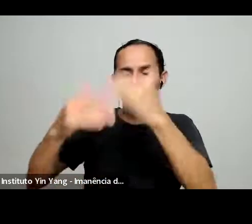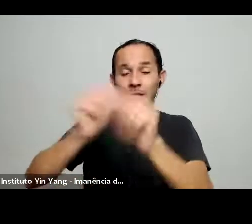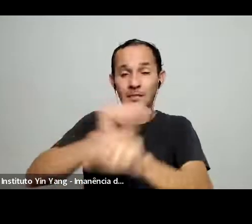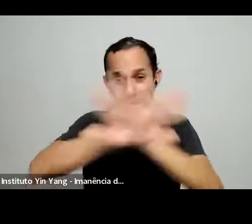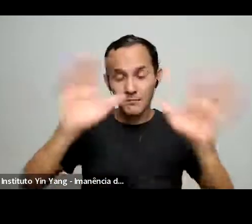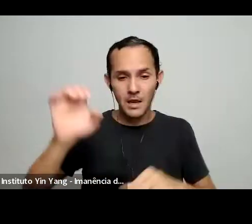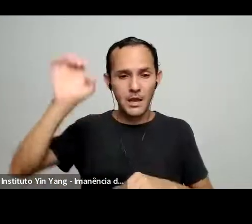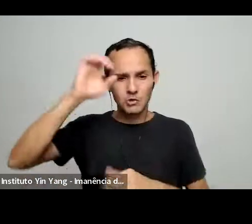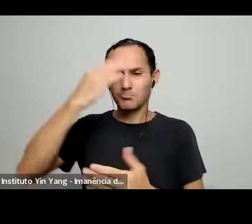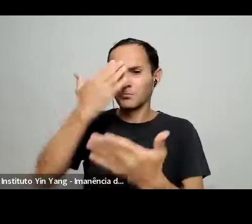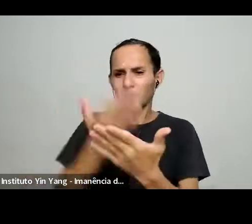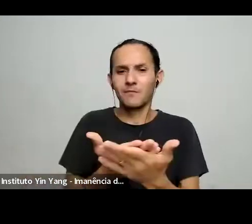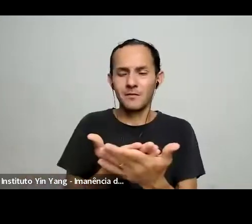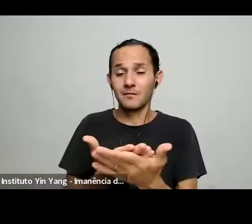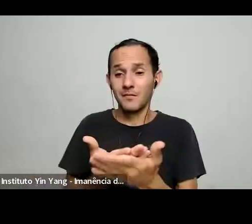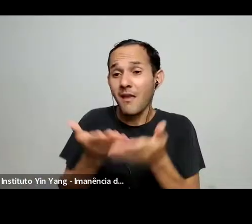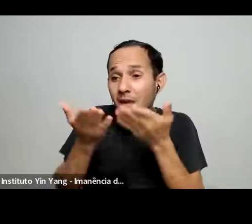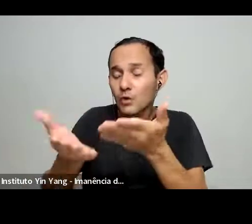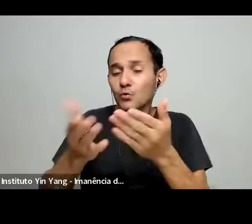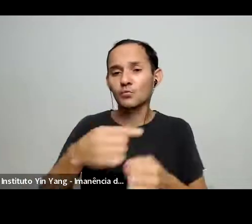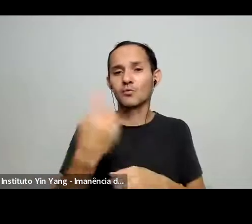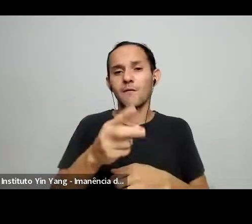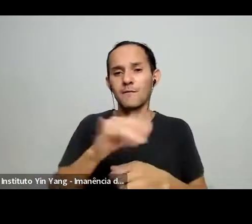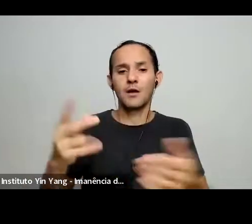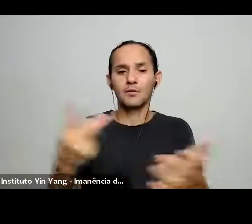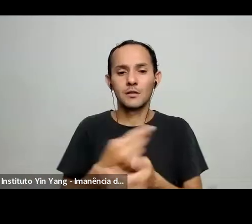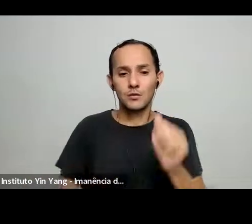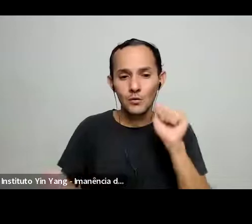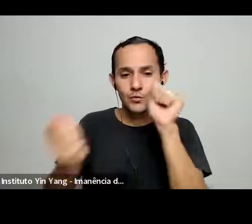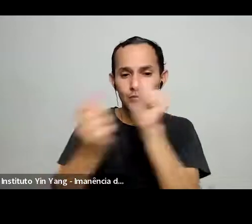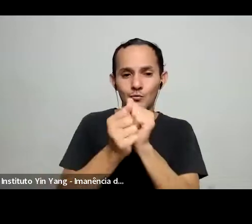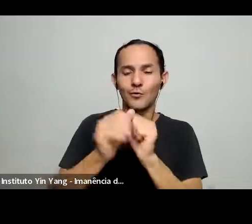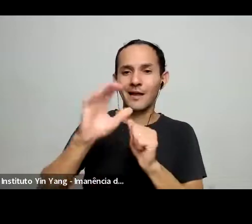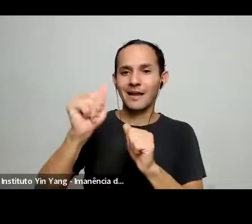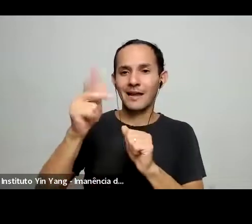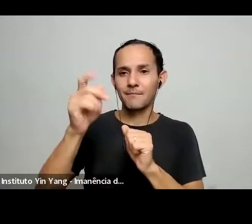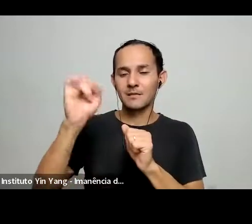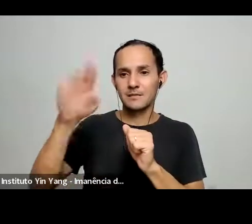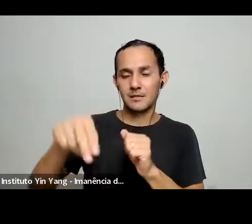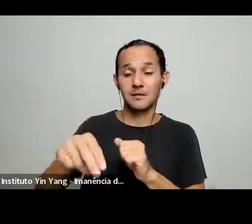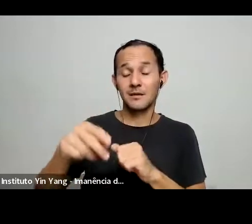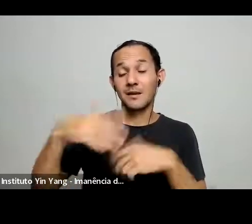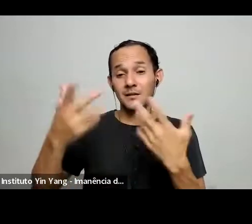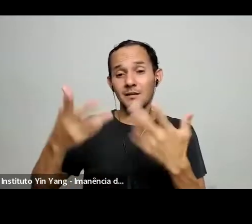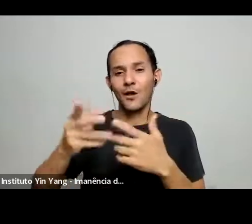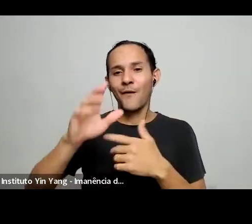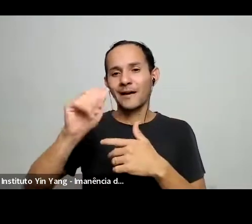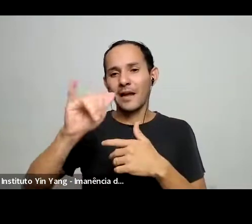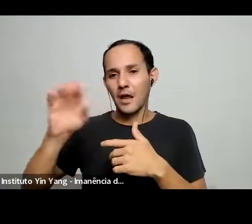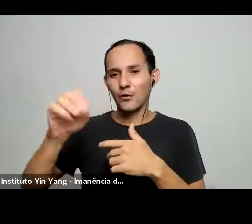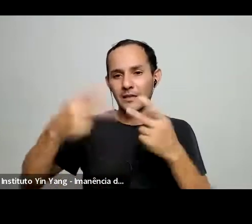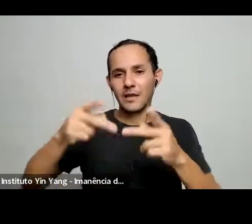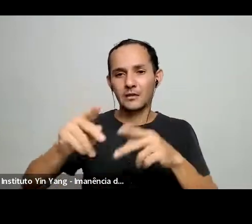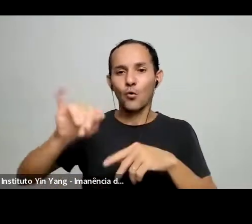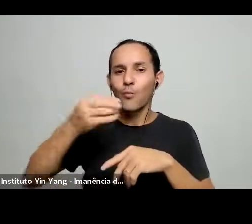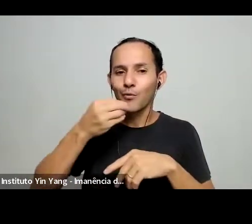ético, confiável. É isso que nós vamos ter junto à Cabecim e essa oportunidade, Caio, é